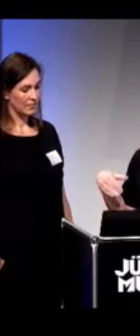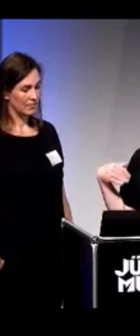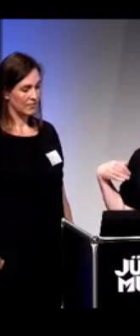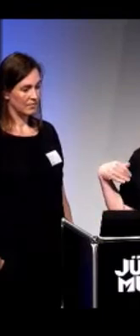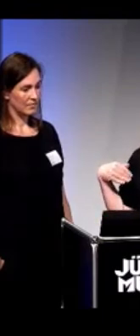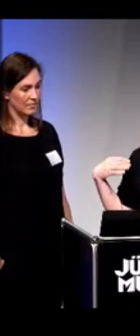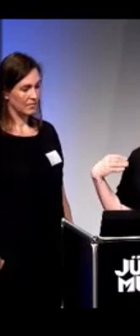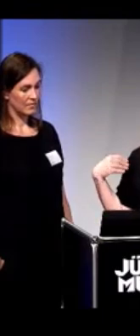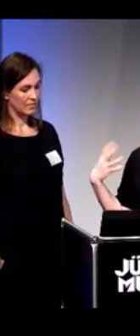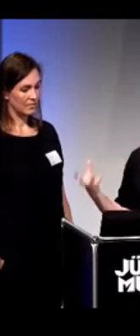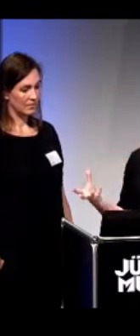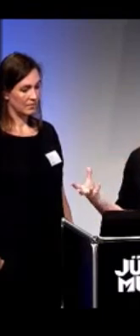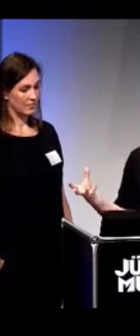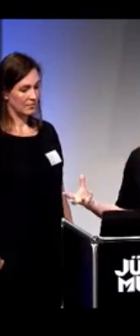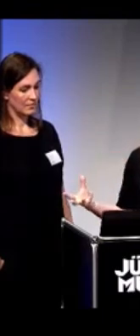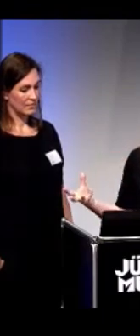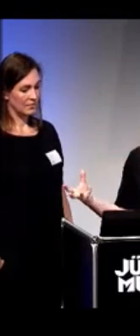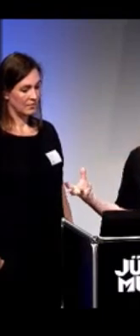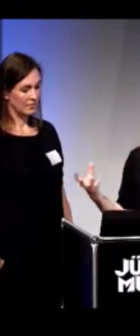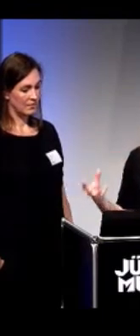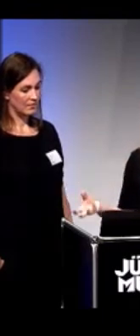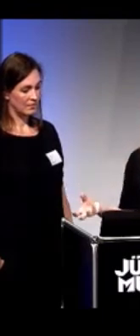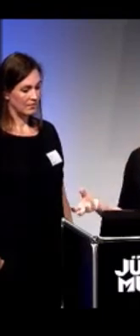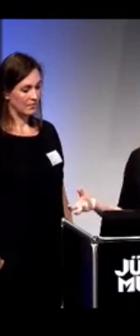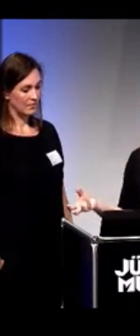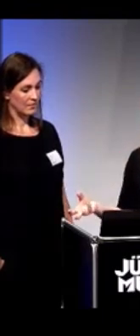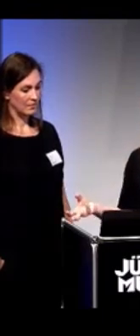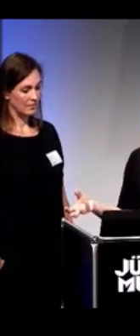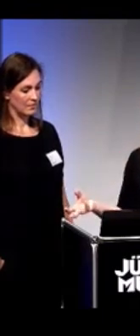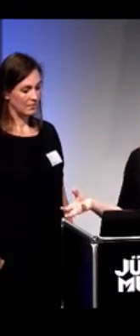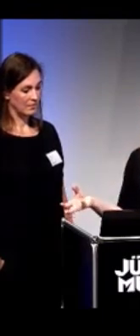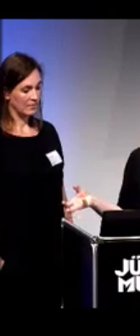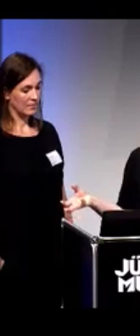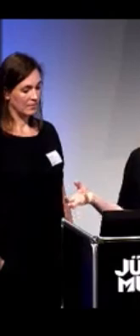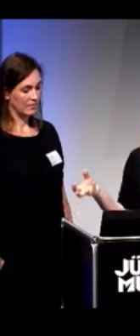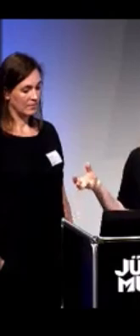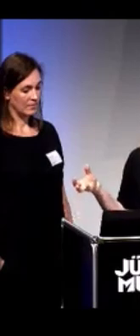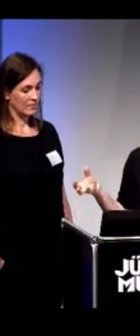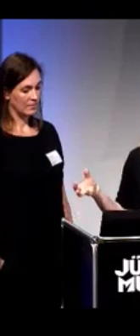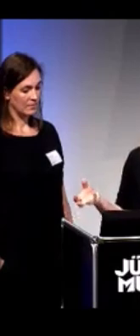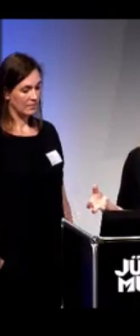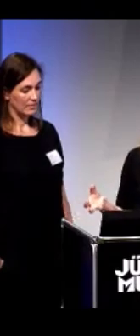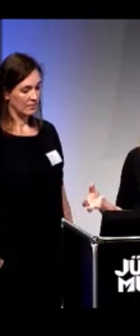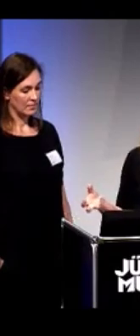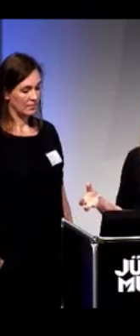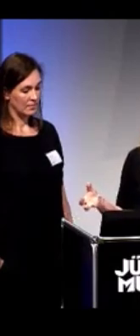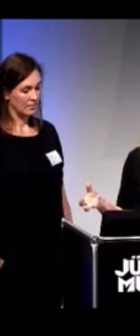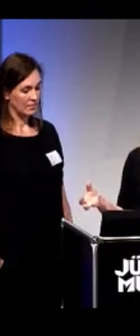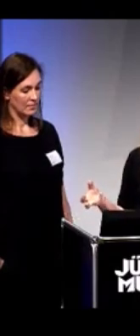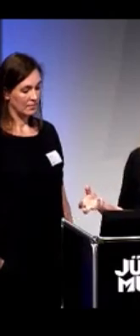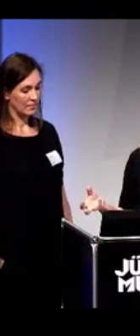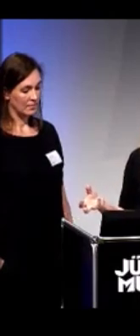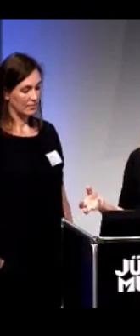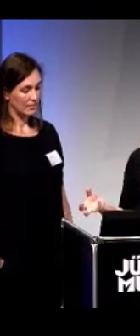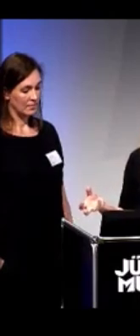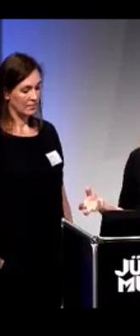viele Weiterbildungen, wir lesen viel in dem Bereich und wir versuchen viel mit Personen in Kontakt zu kommen.